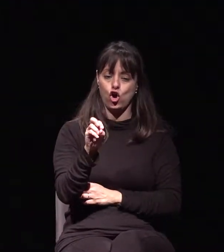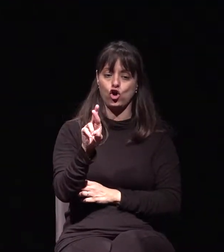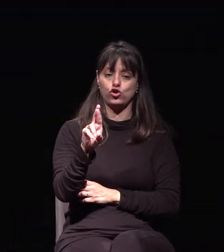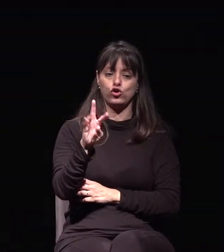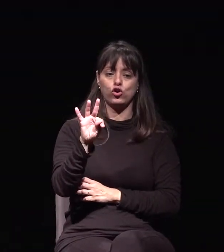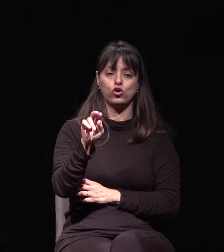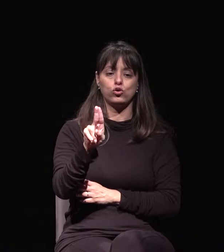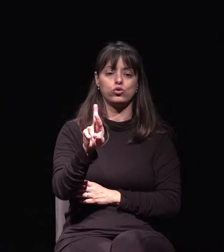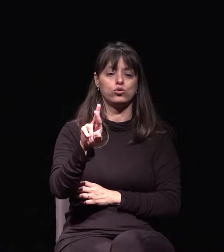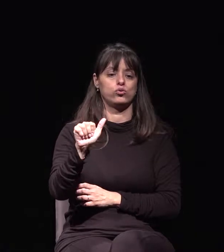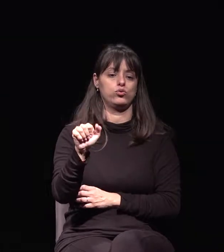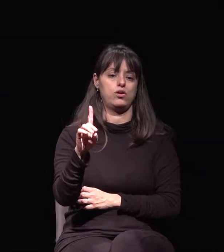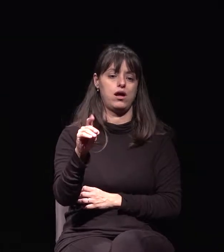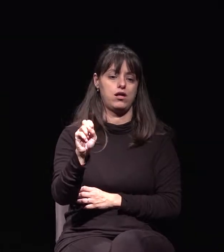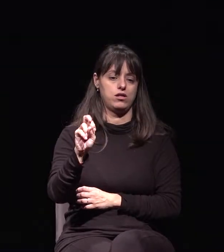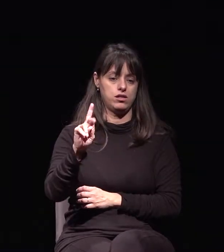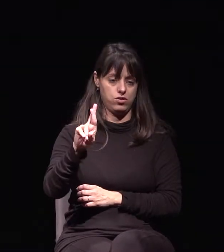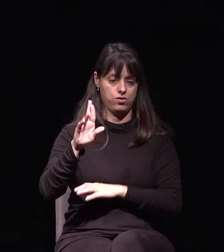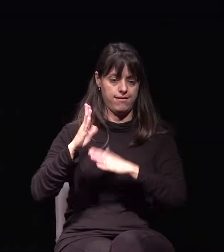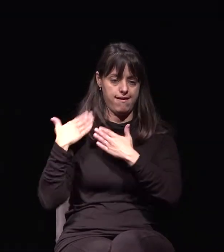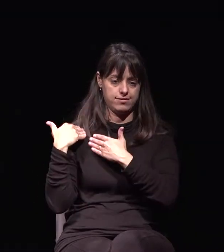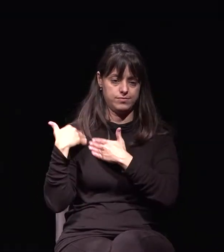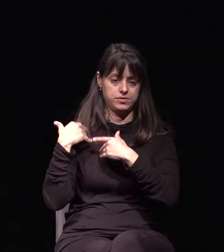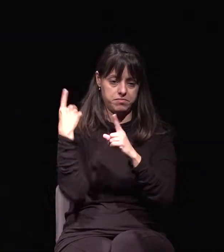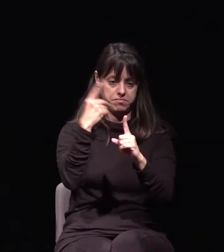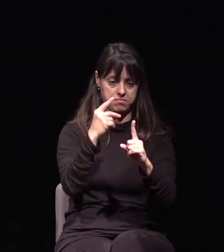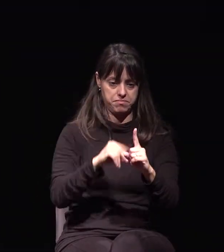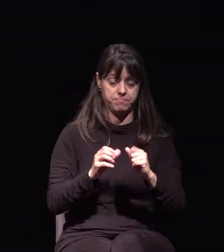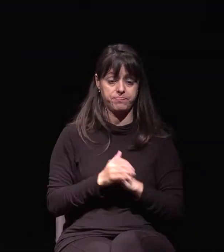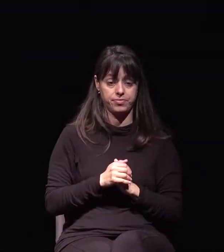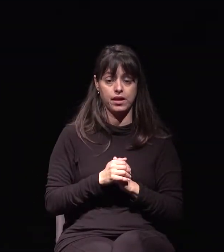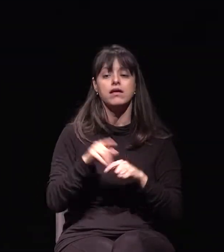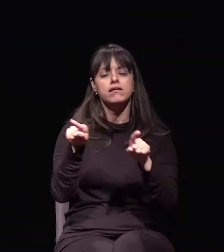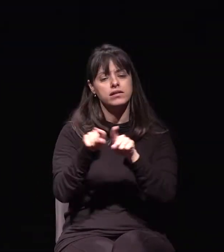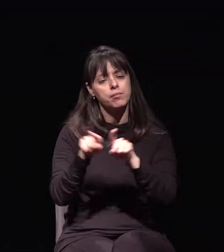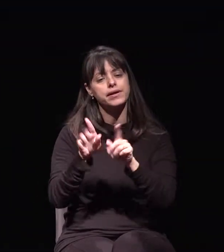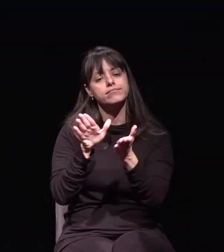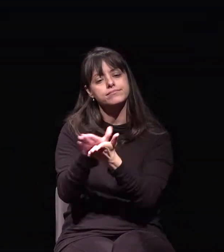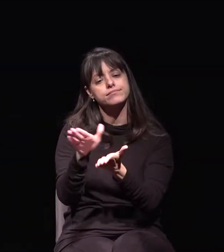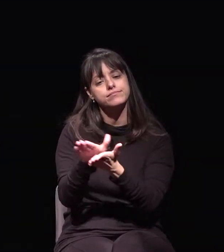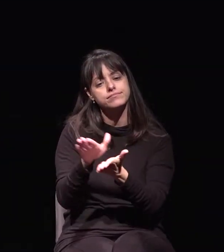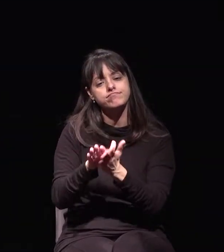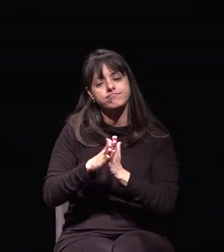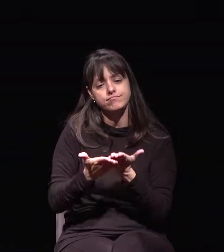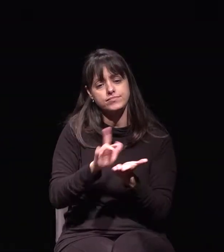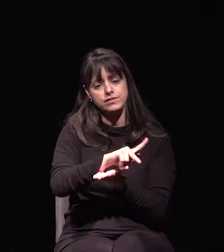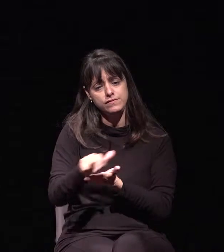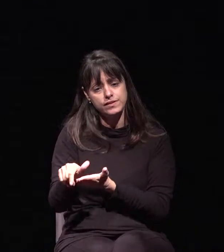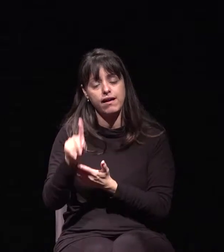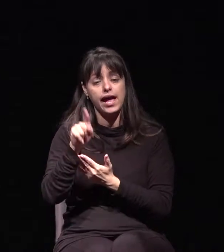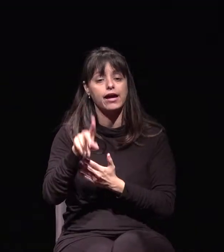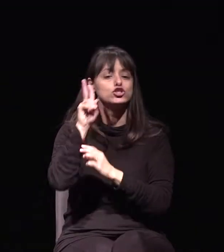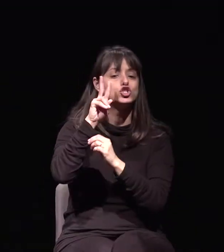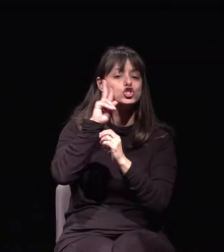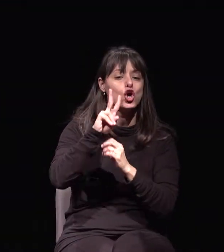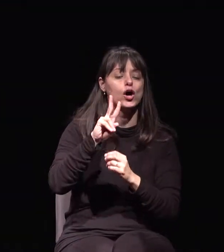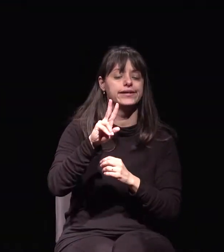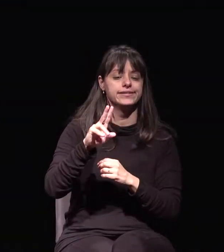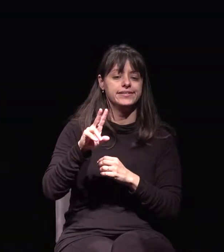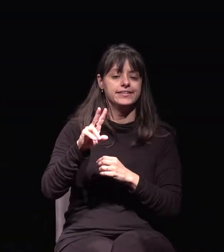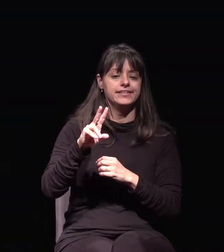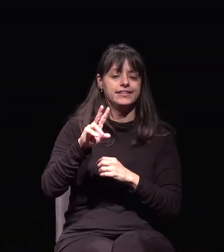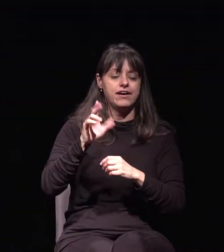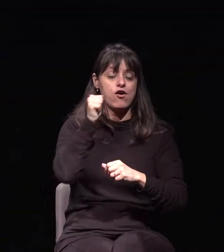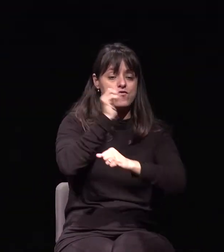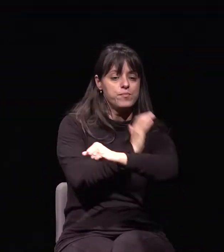autora de algumas obras, né? Dentre elas, Breve História do Feminismo no Brasil, de 1993, O que é Violência contra a Mulher,